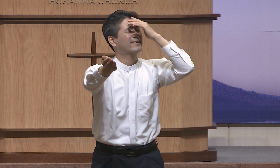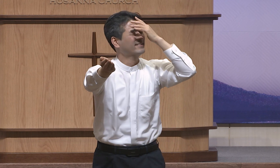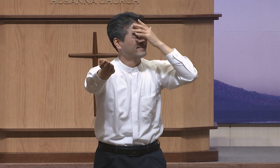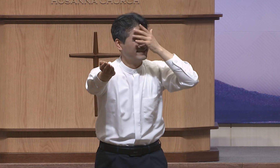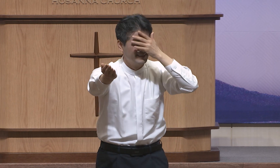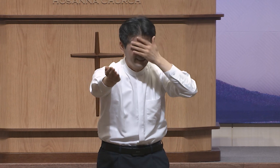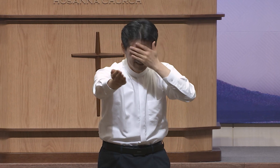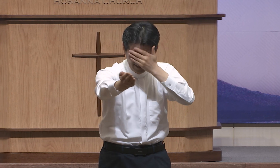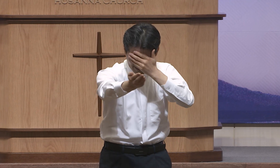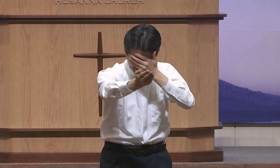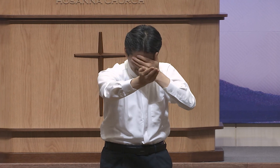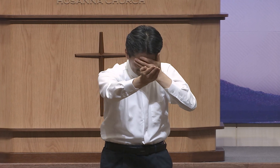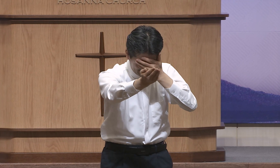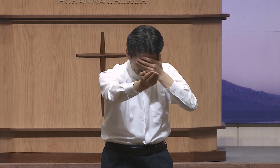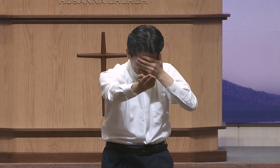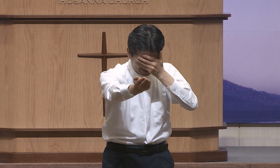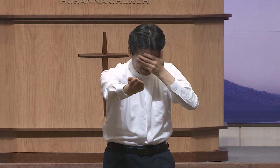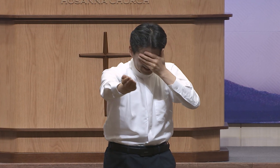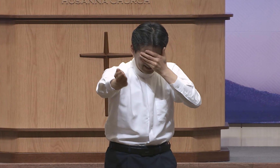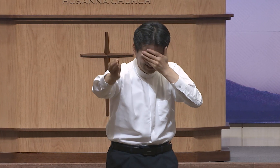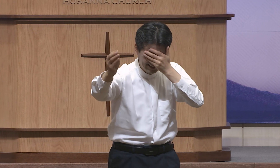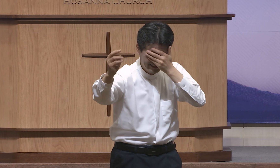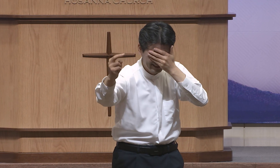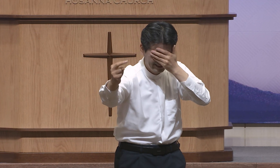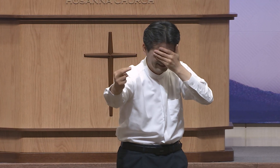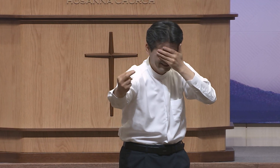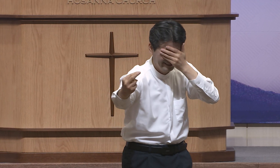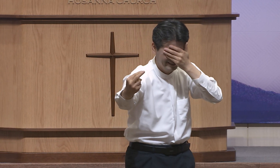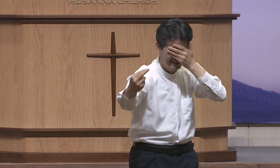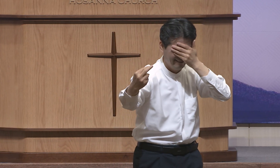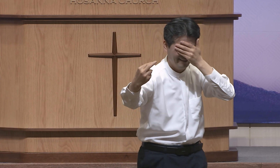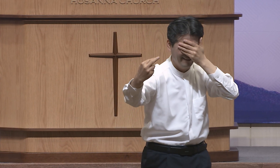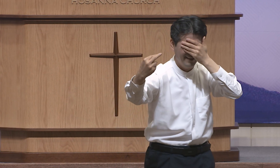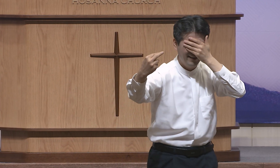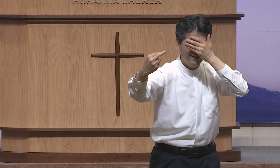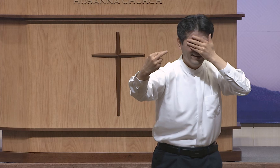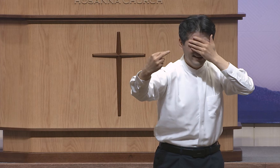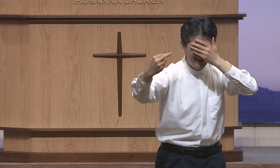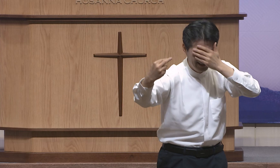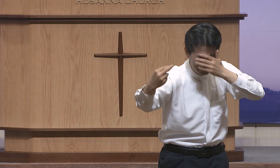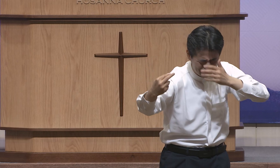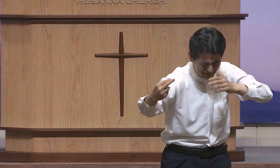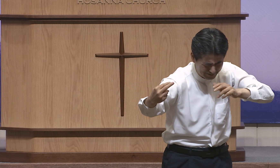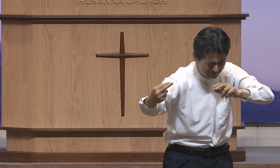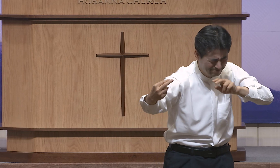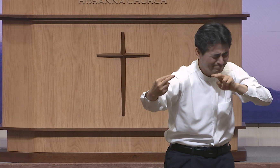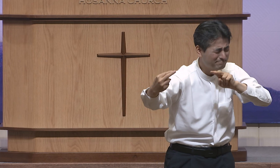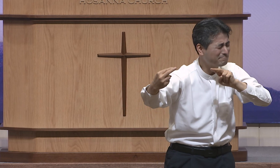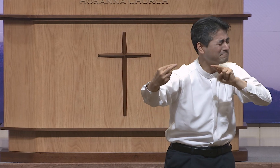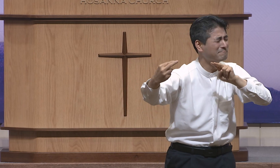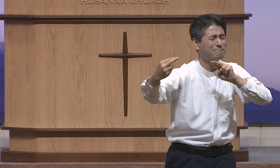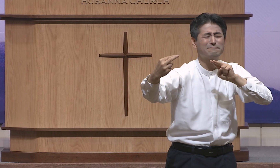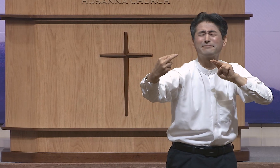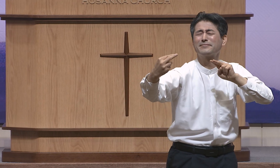눈을 감아도 보이는 아이와 눈을